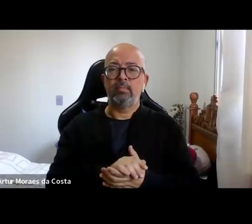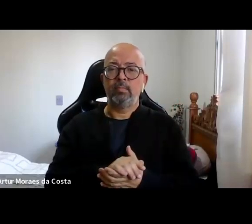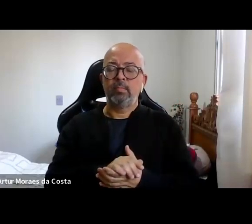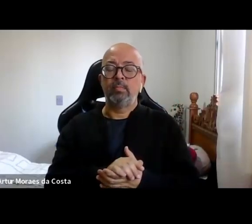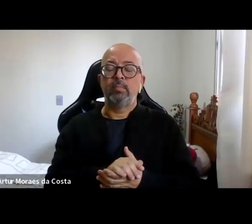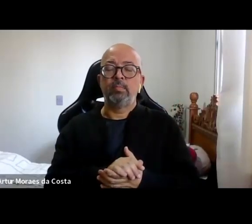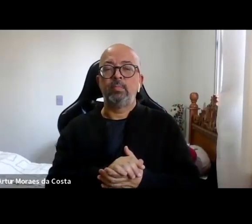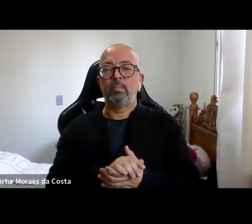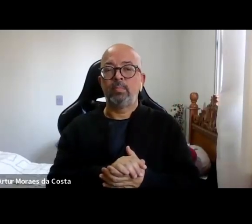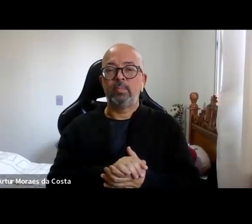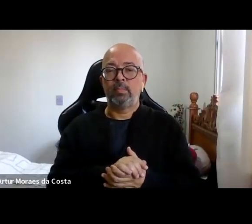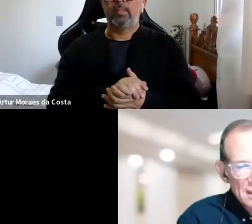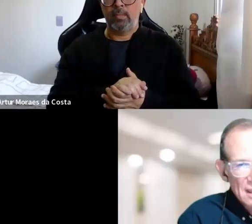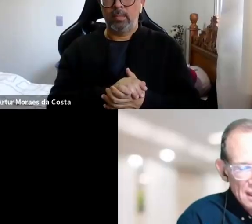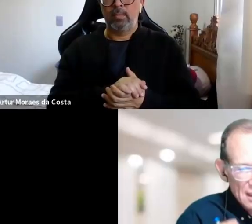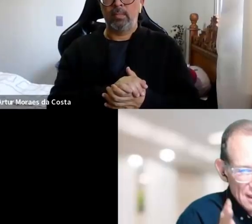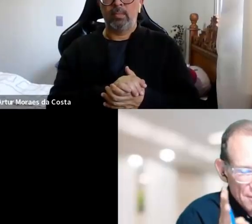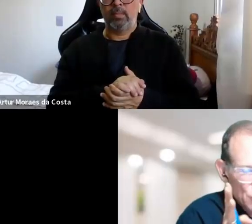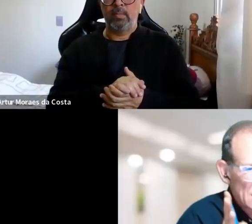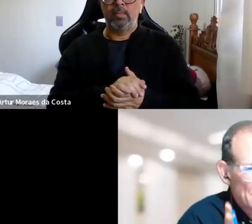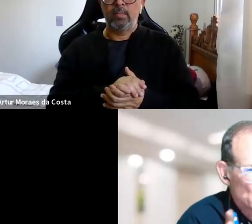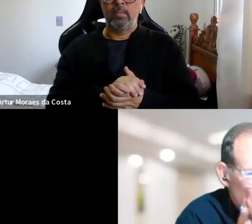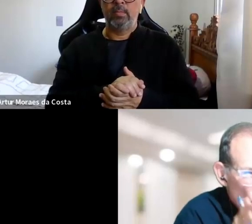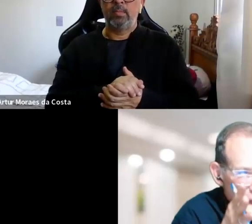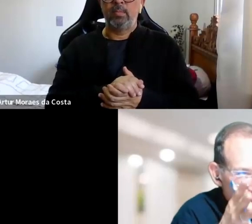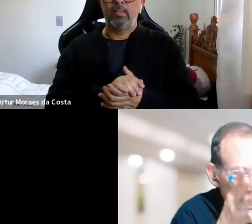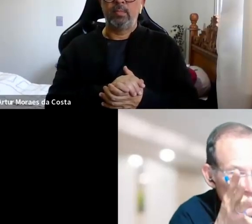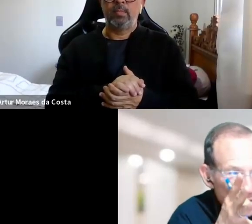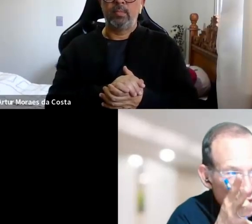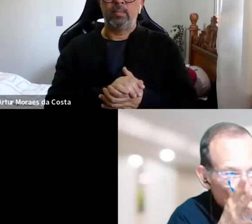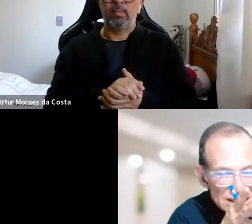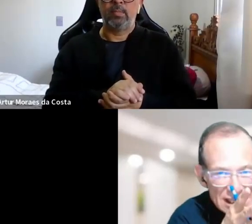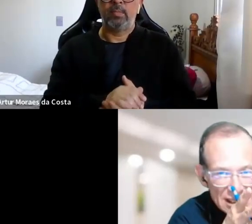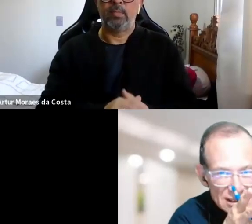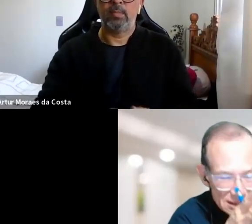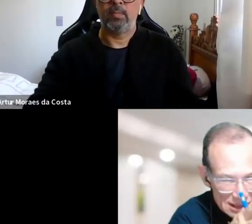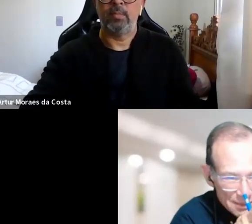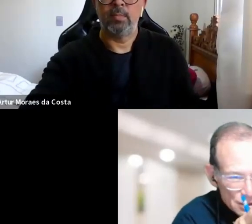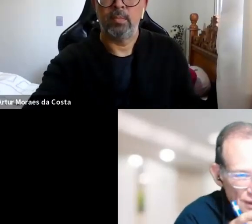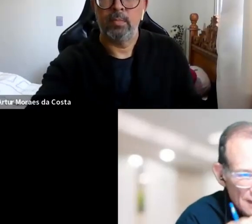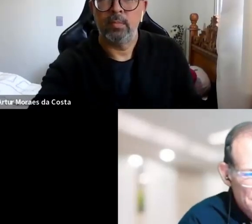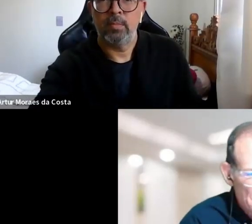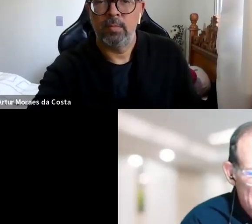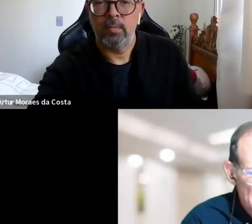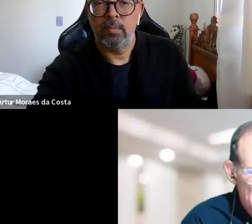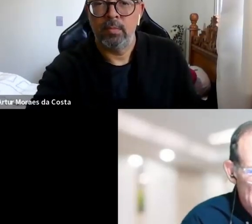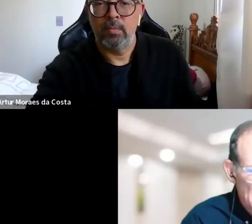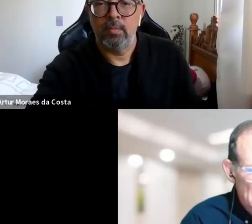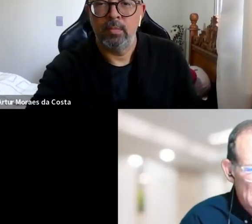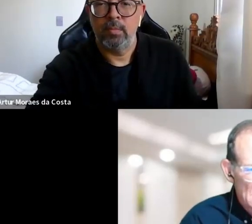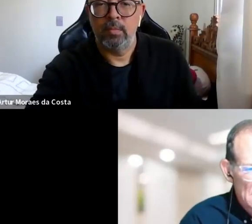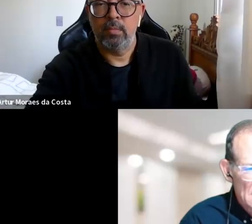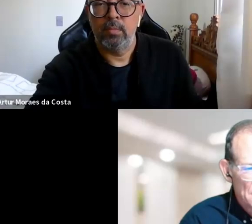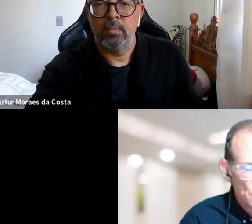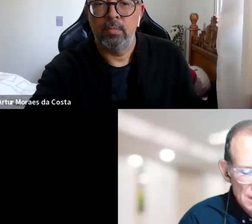sino de lo que hace la persona eh concentrémonos un poco en la descripción física de la persona sí